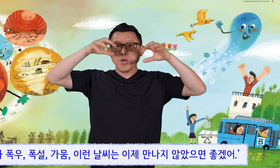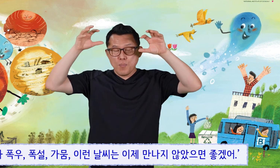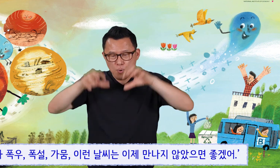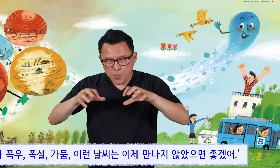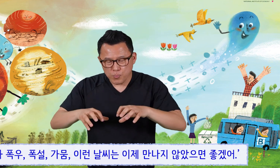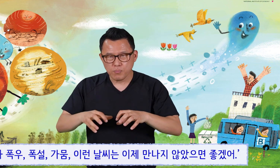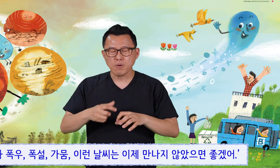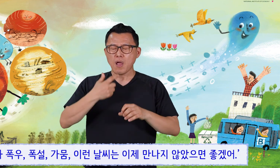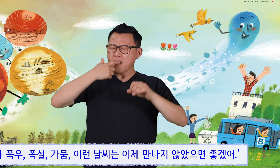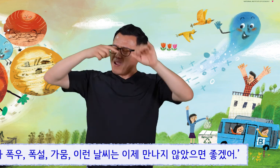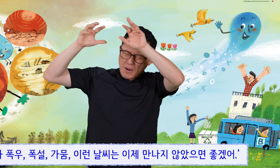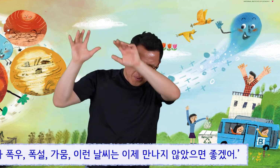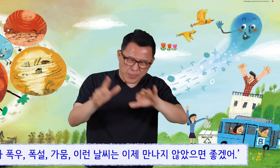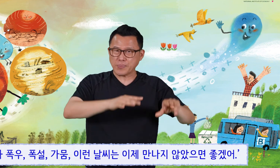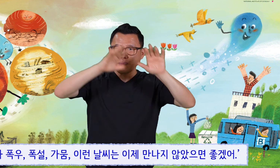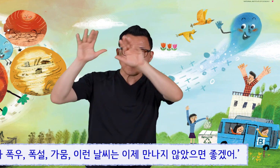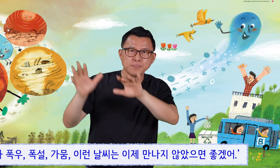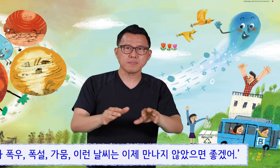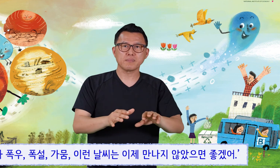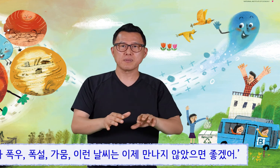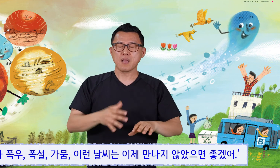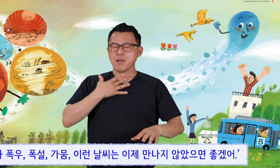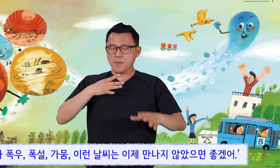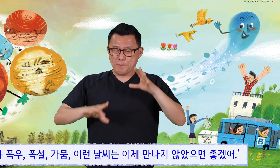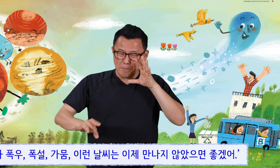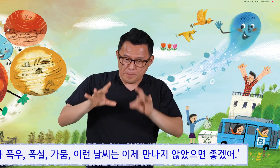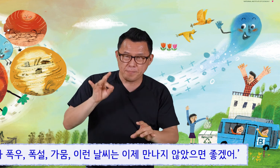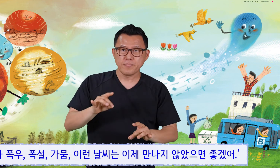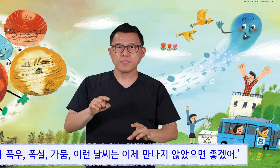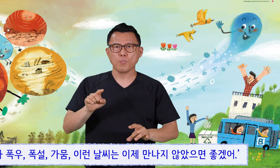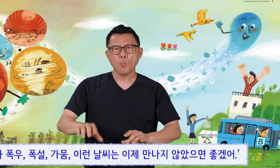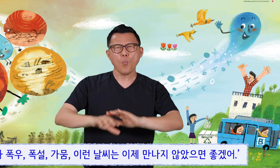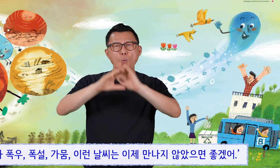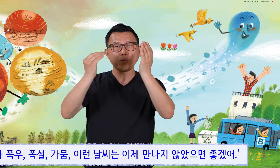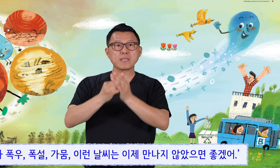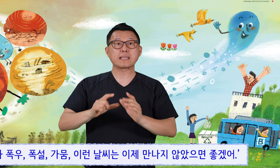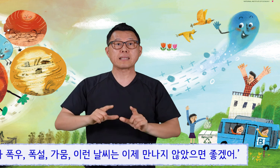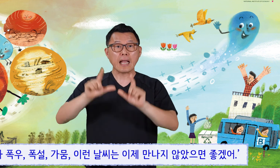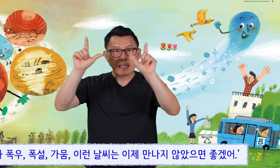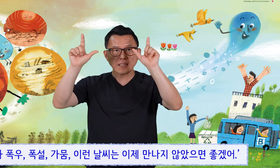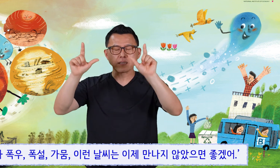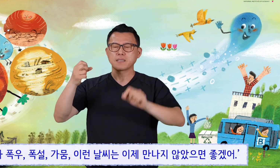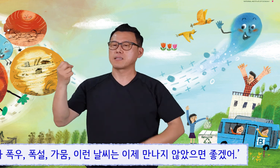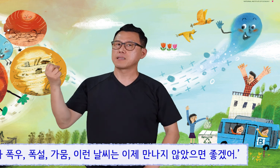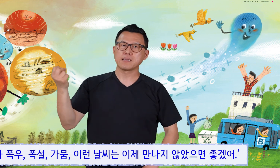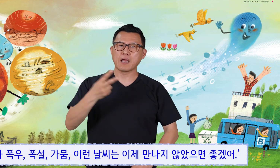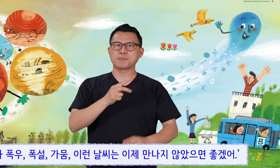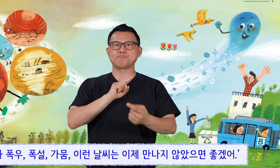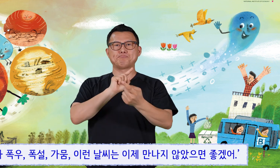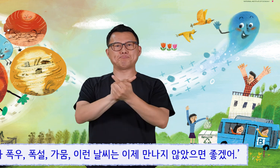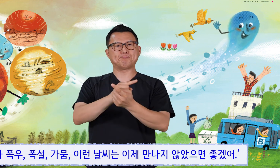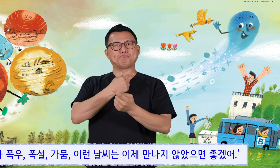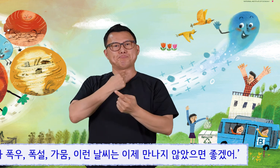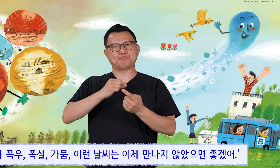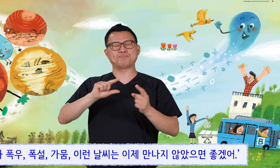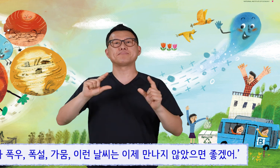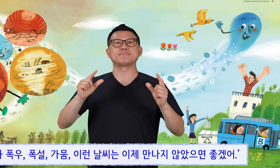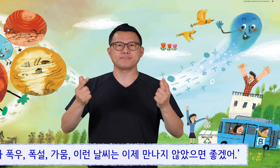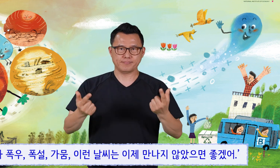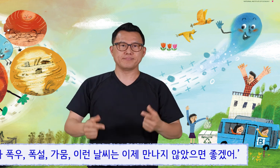폭염과 폭우, 폭설, 가뭄, 이런 날씨는 이제 만나지 않았으면